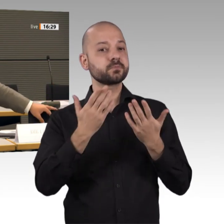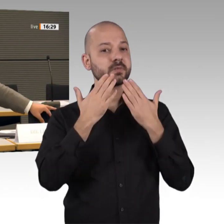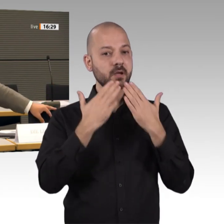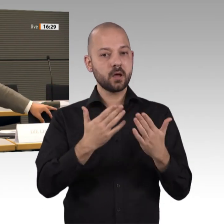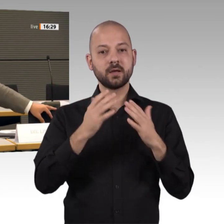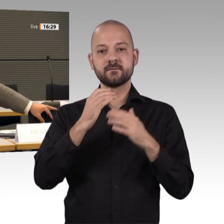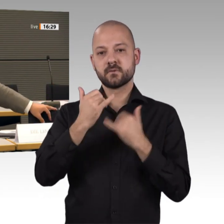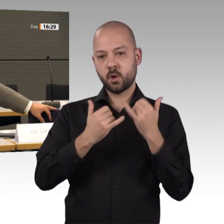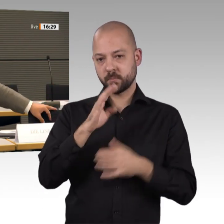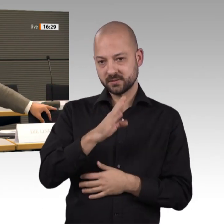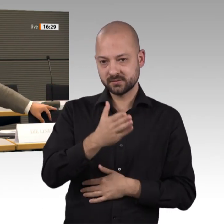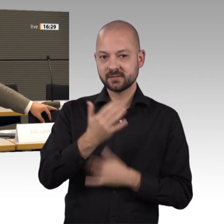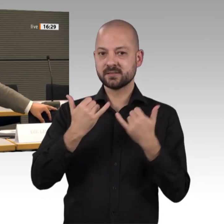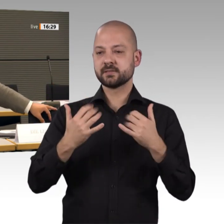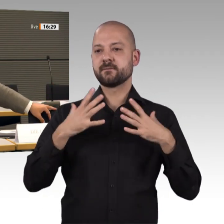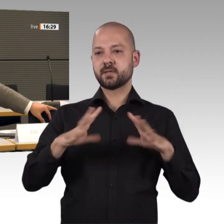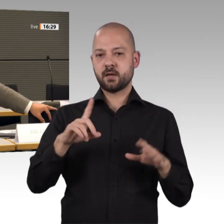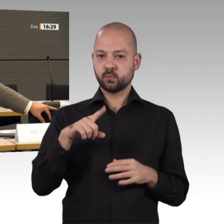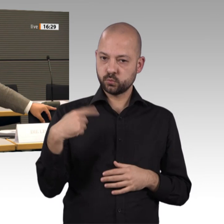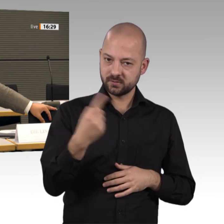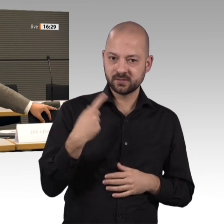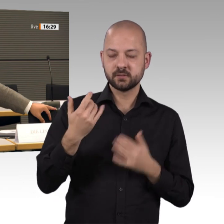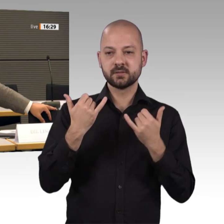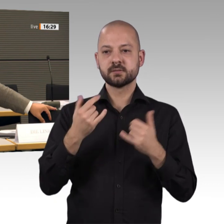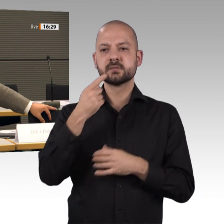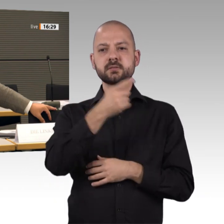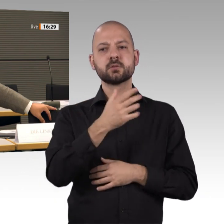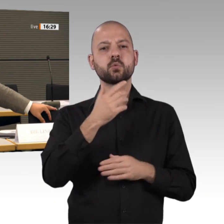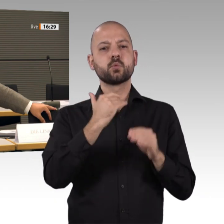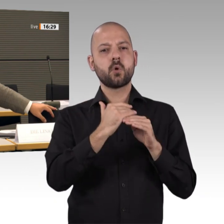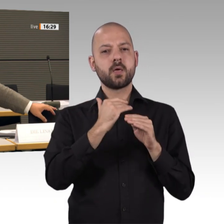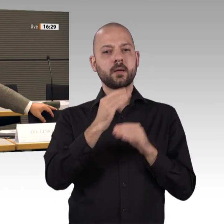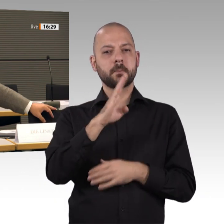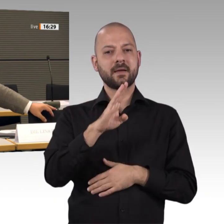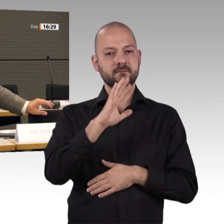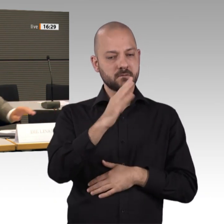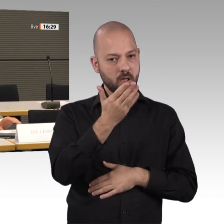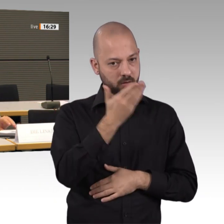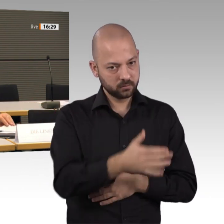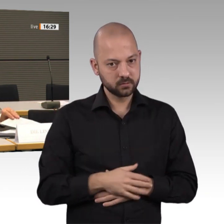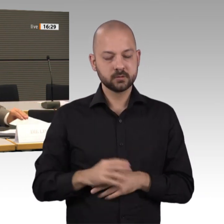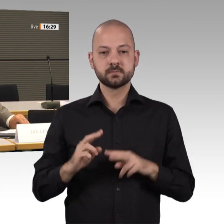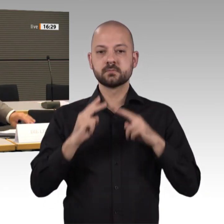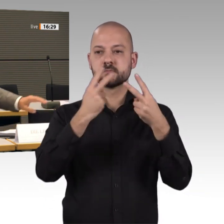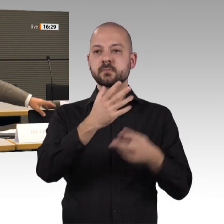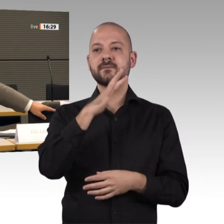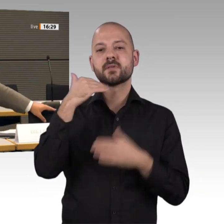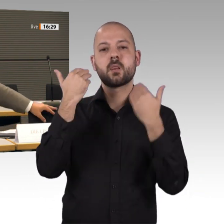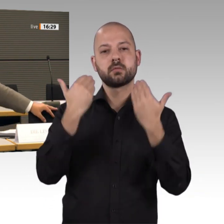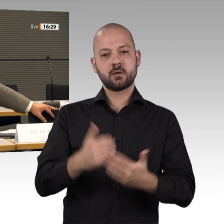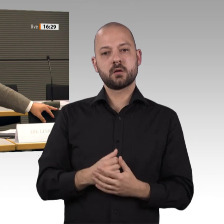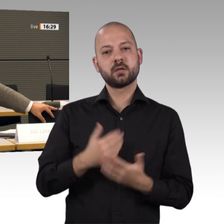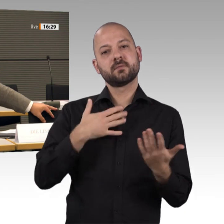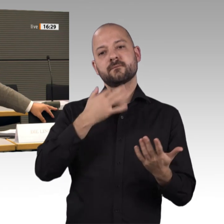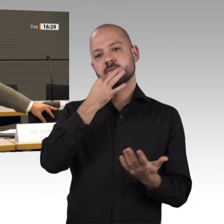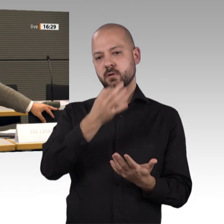also insbesondere bei der Ausgestaltung des anspruchsberechtigten Personenkreises, beim Budget für Ausbildung und bei der